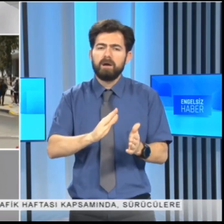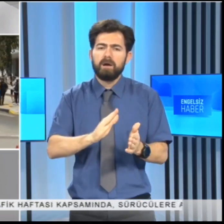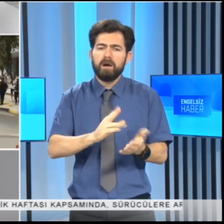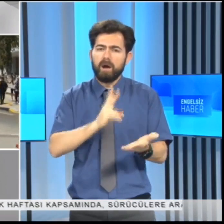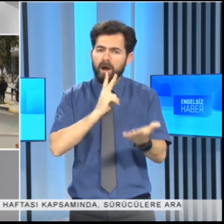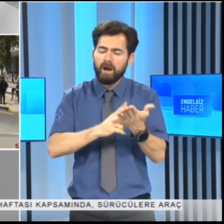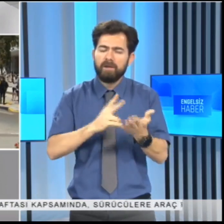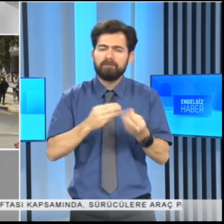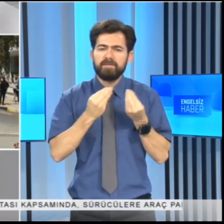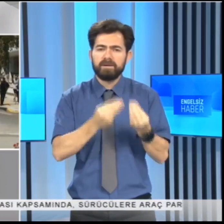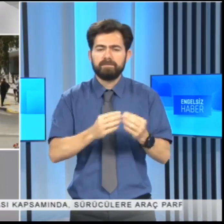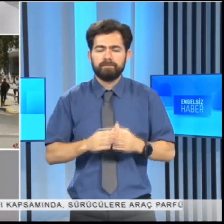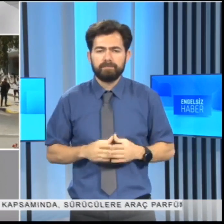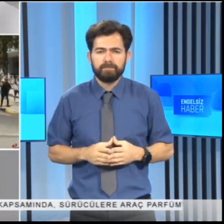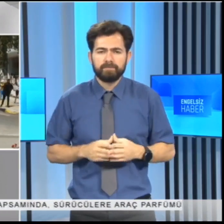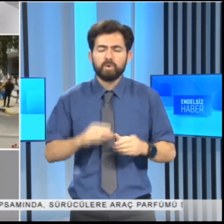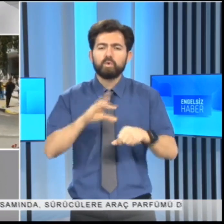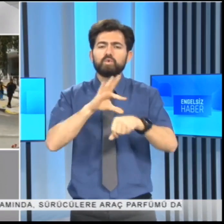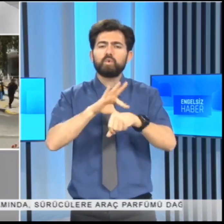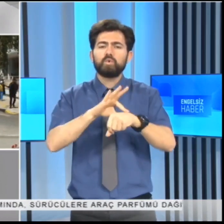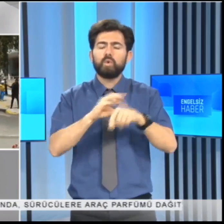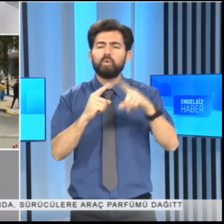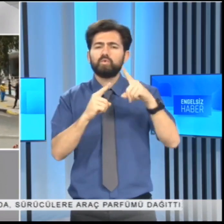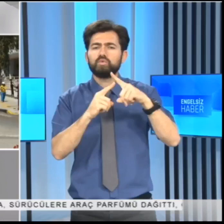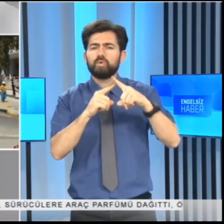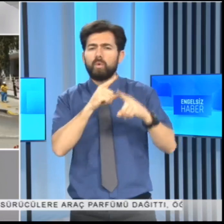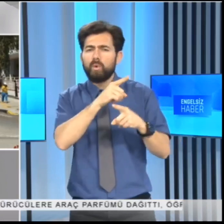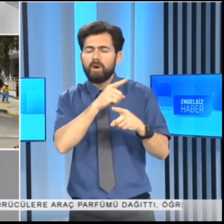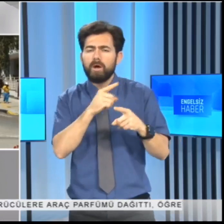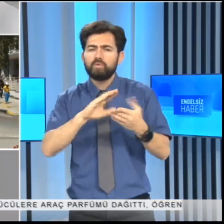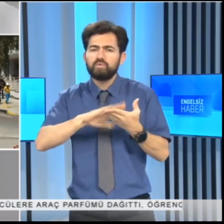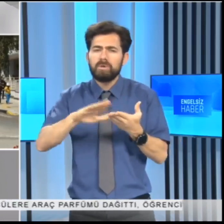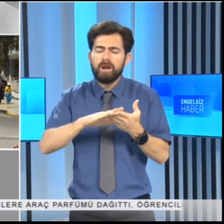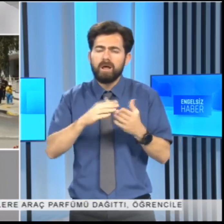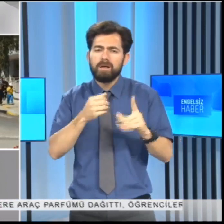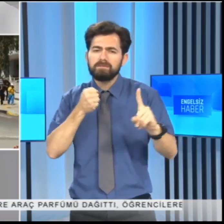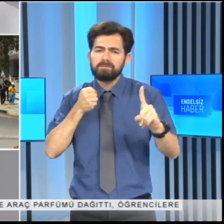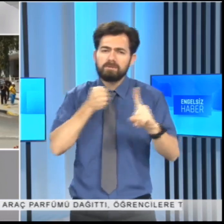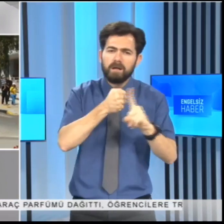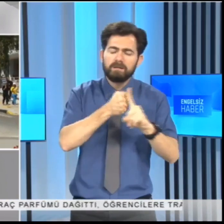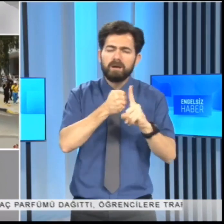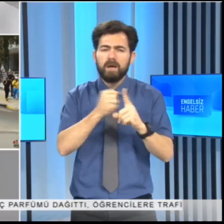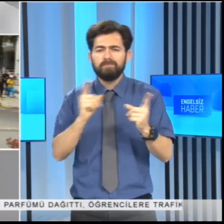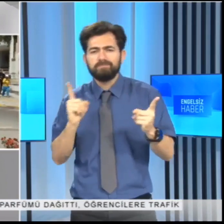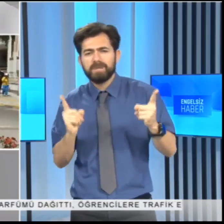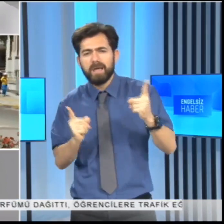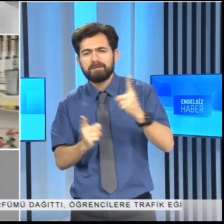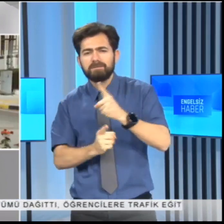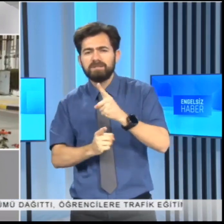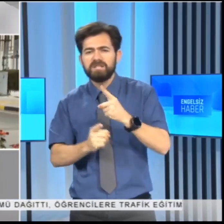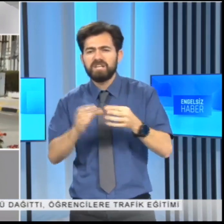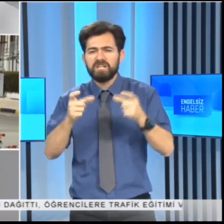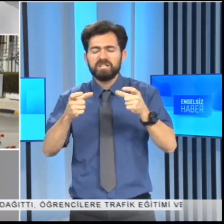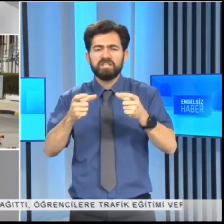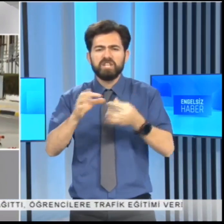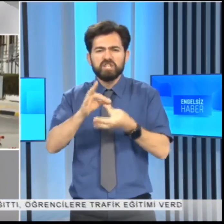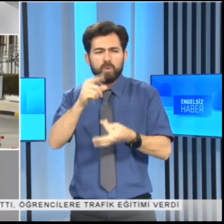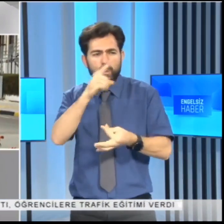verdi. Doktor Tuğcu'ya düzenlenen saldırıya çeşitli kesimlerden kınama